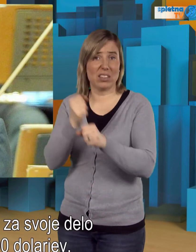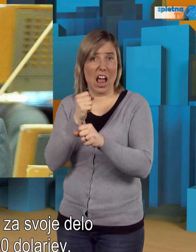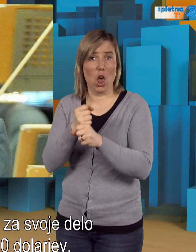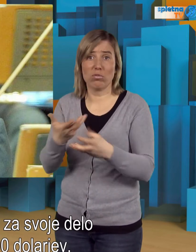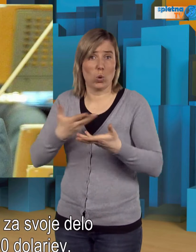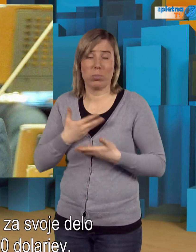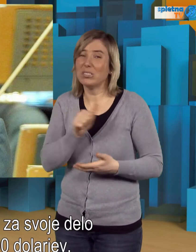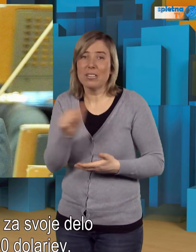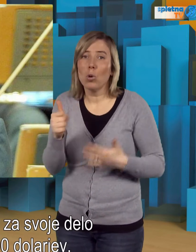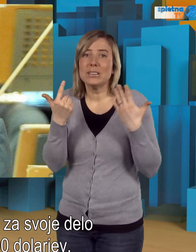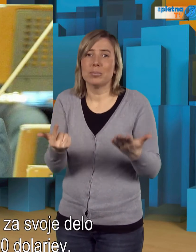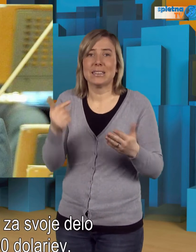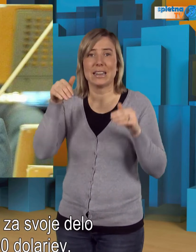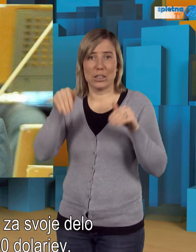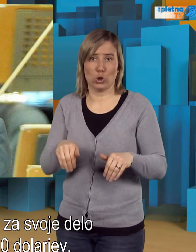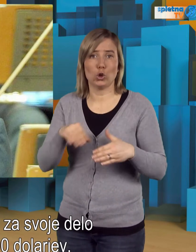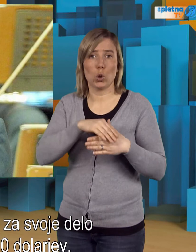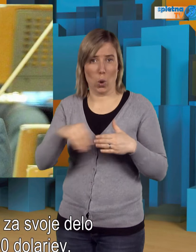samo $70,000.